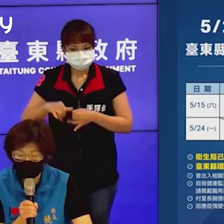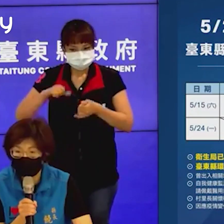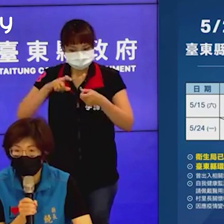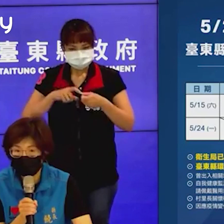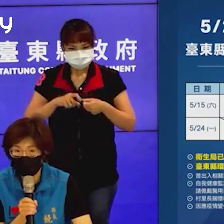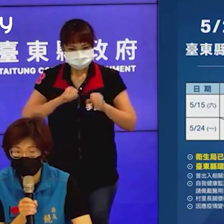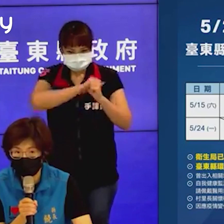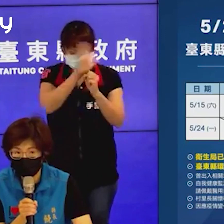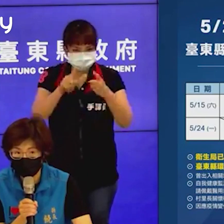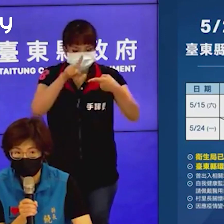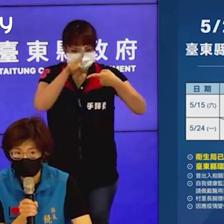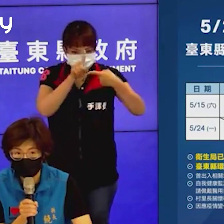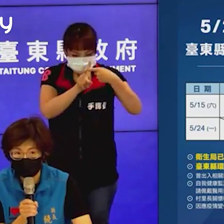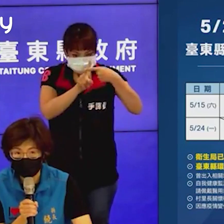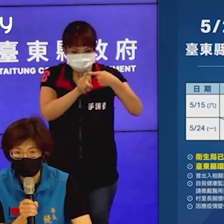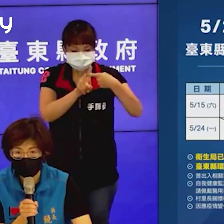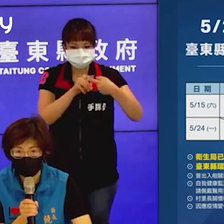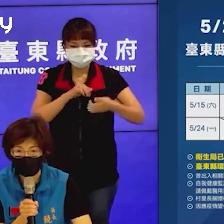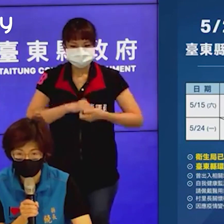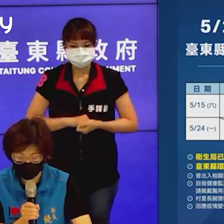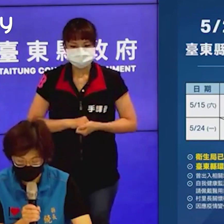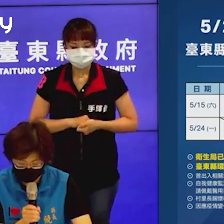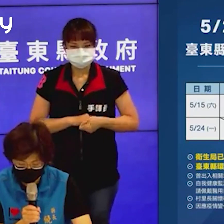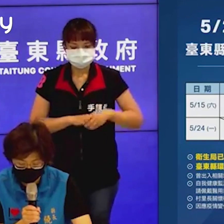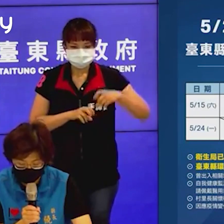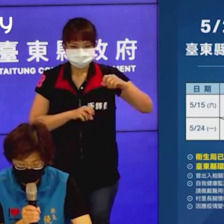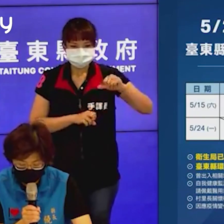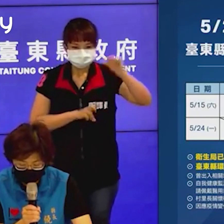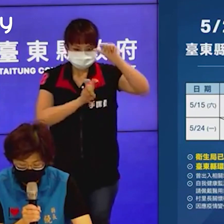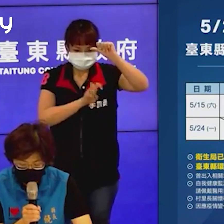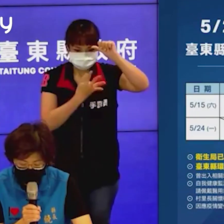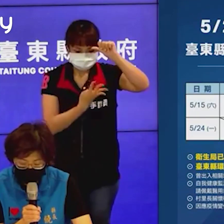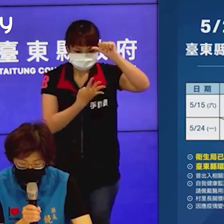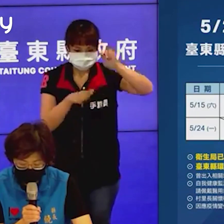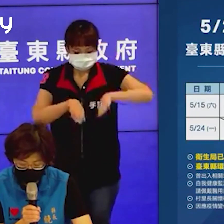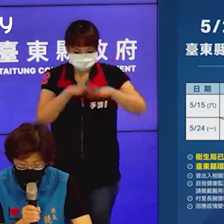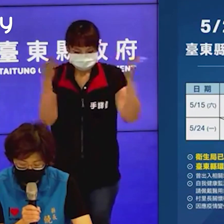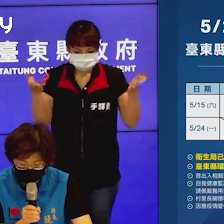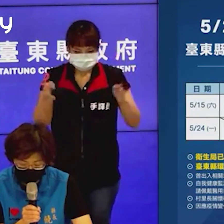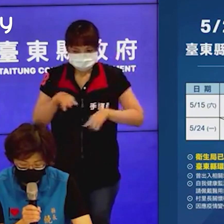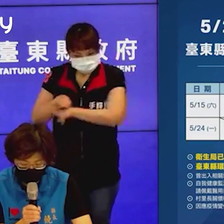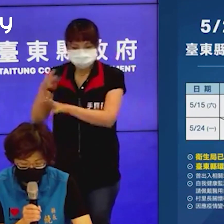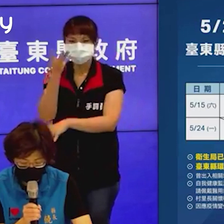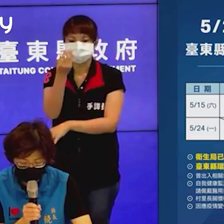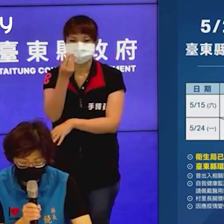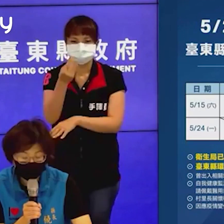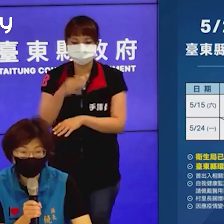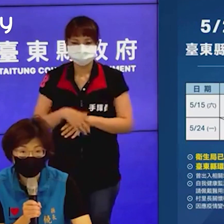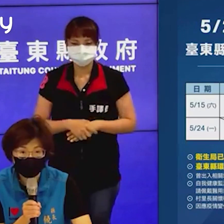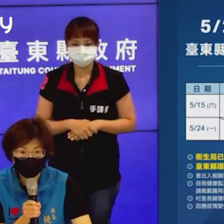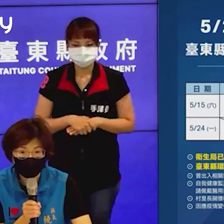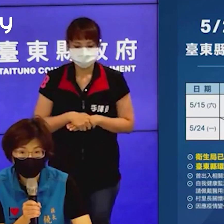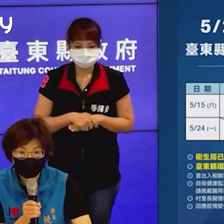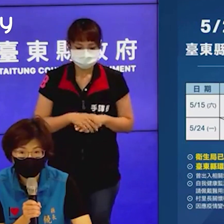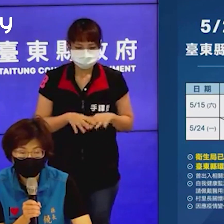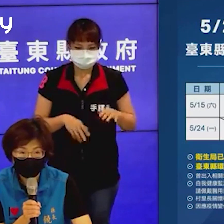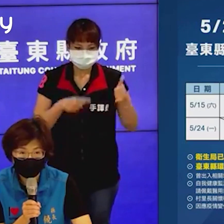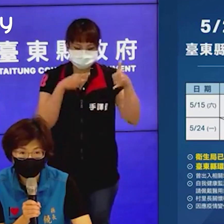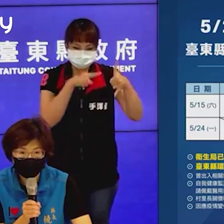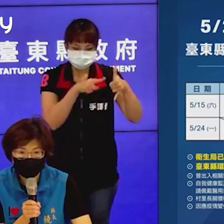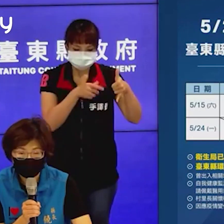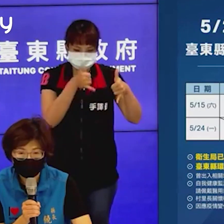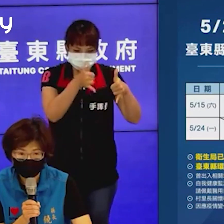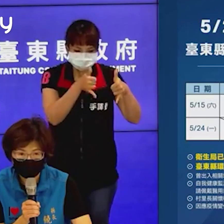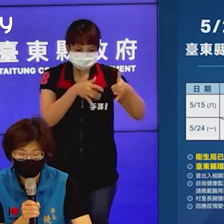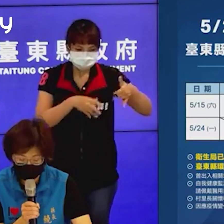后，自22日起即没有外出。此案已匡列5人居家隔离，其